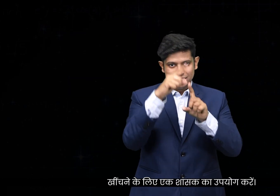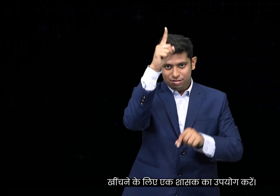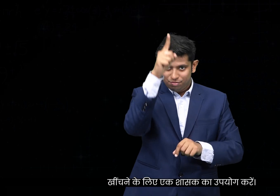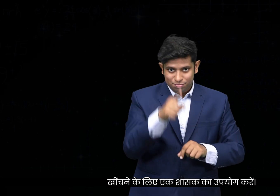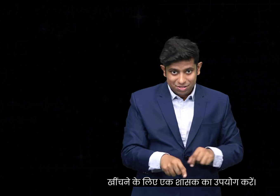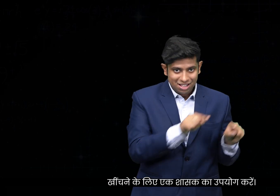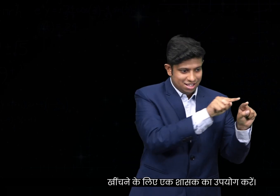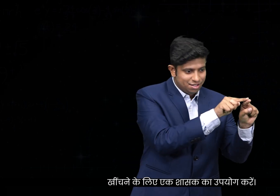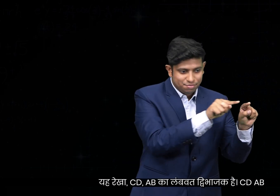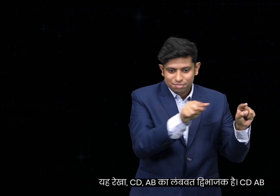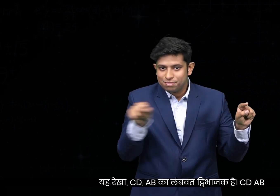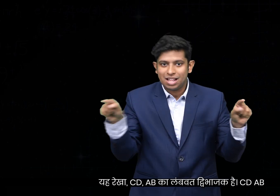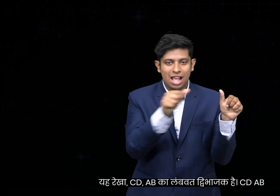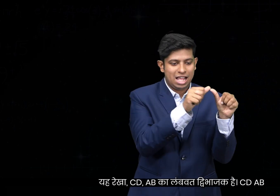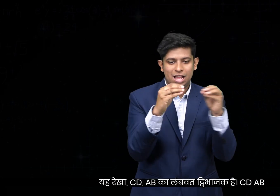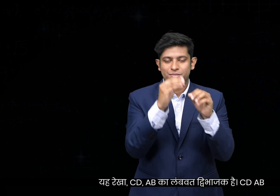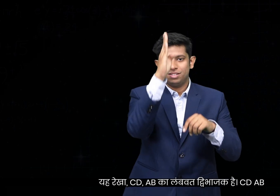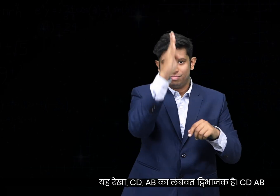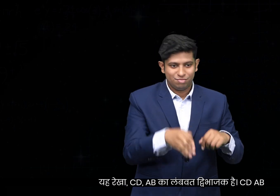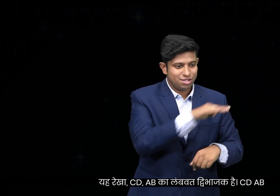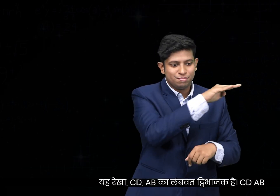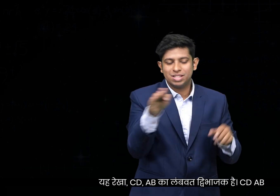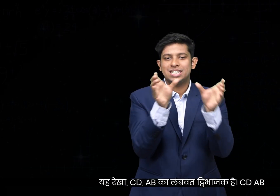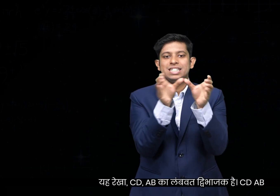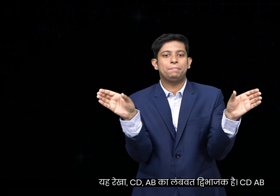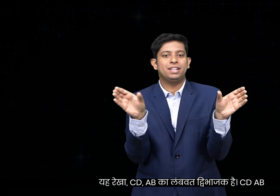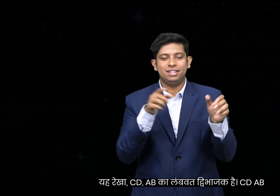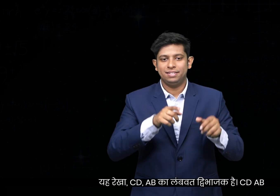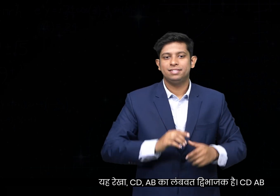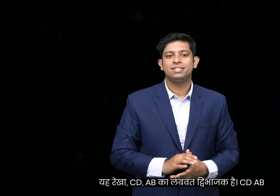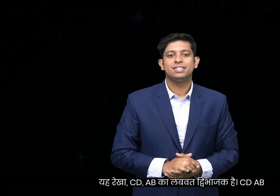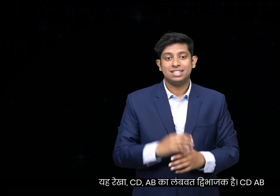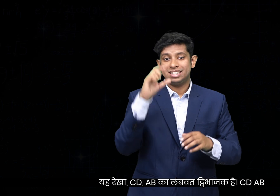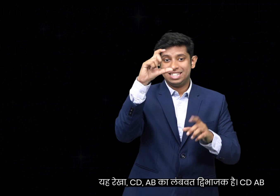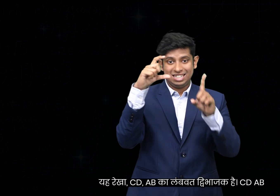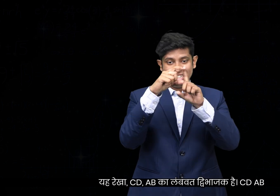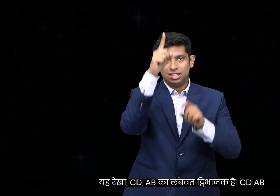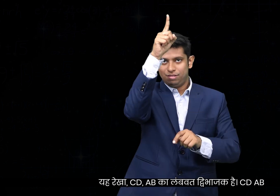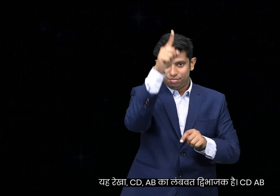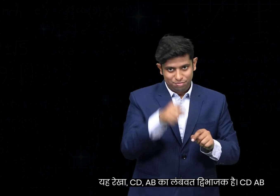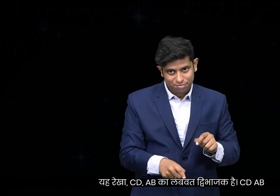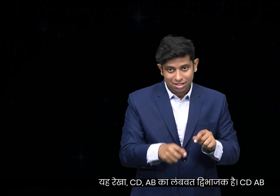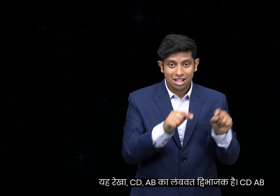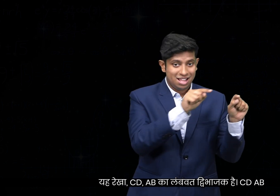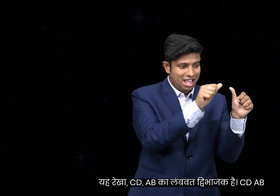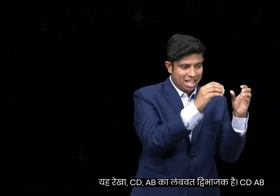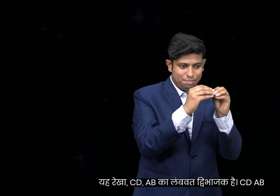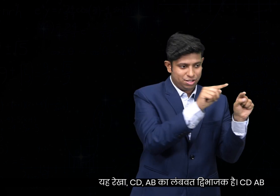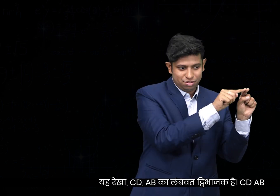का उपयोग करें। यह रेखा CD AB का लंबवत द्विभाजक है। CD AB